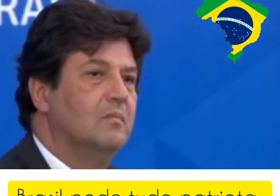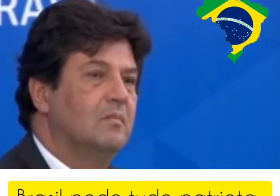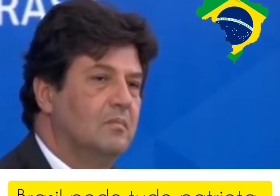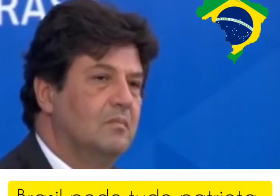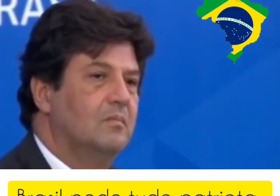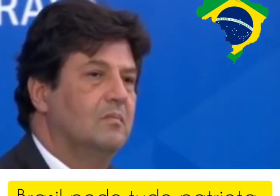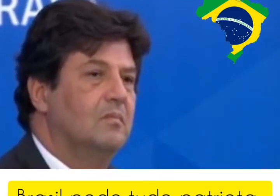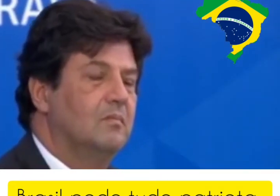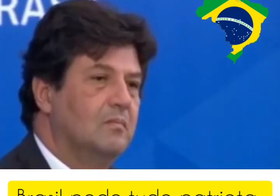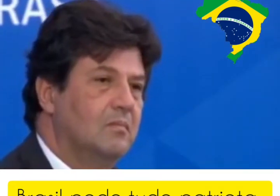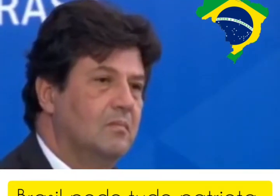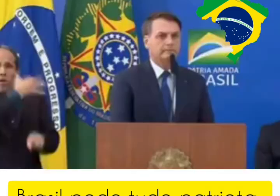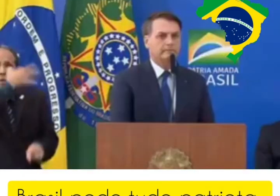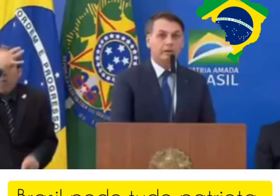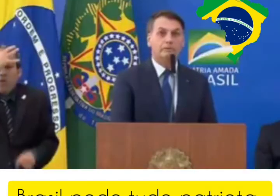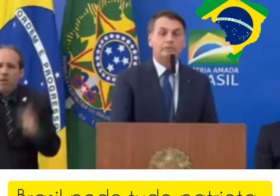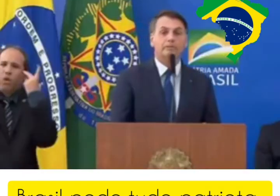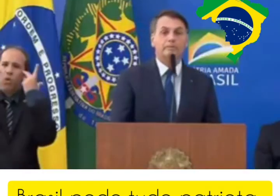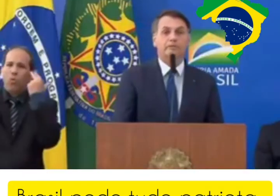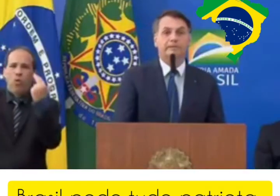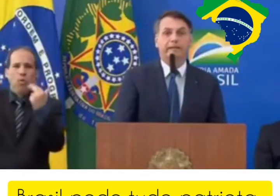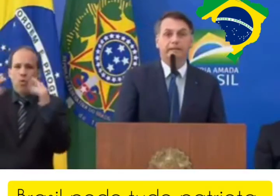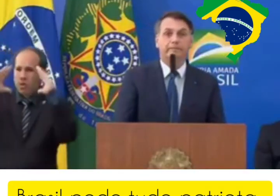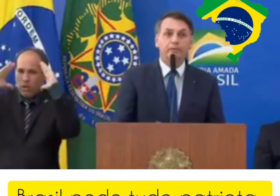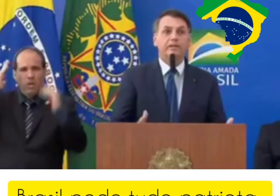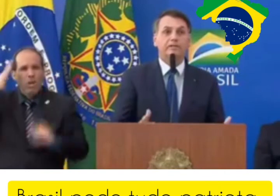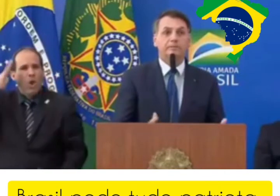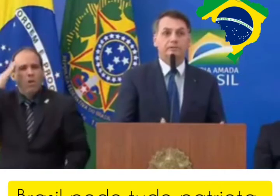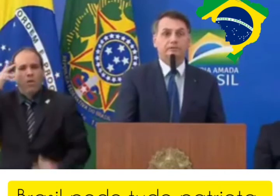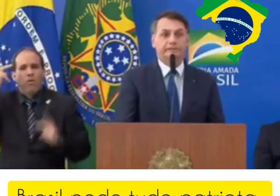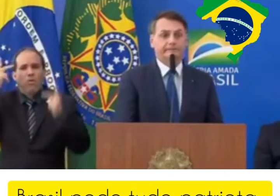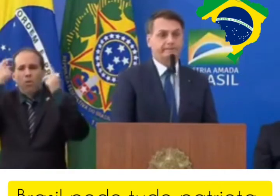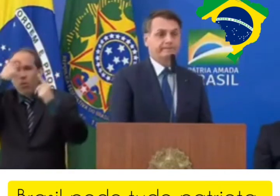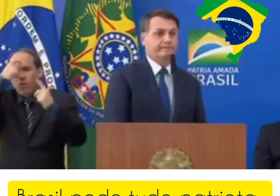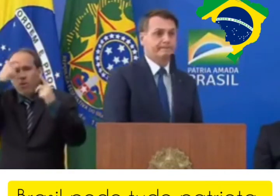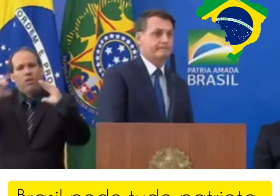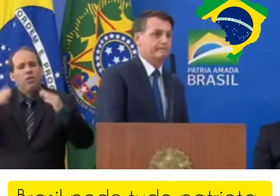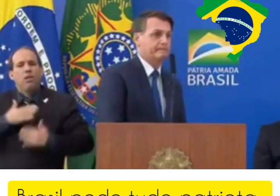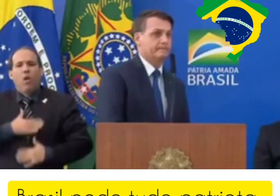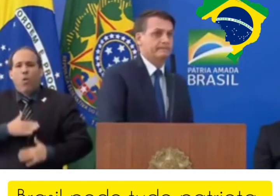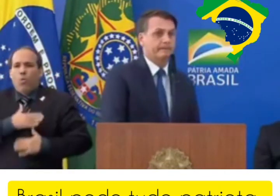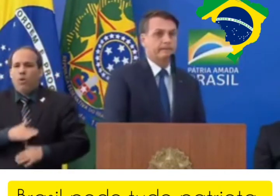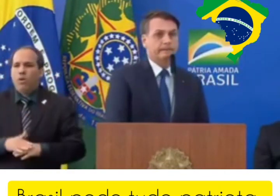consciência tranquila. Agora podemos perguntar, né? Por que substituir?